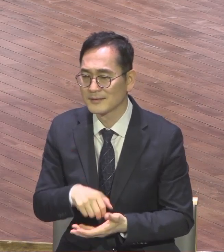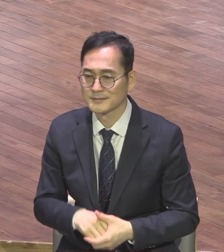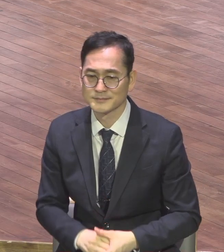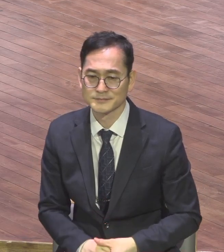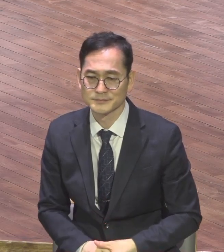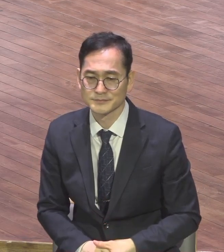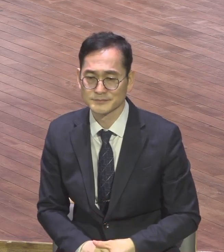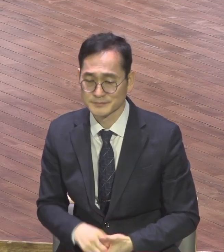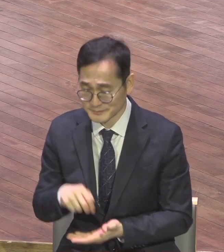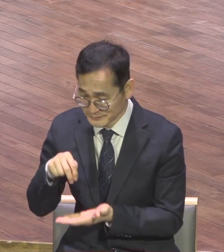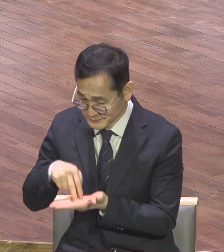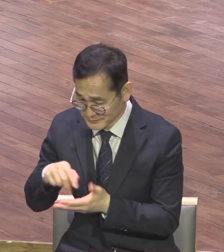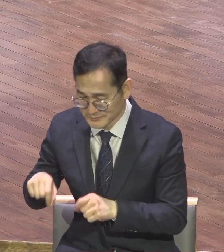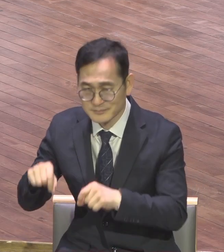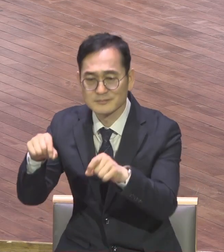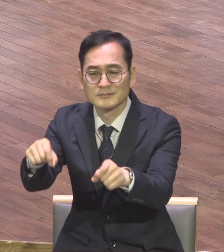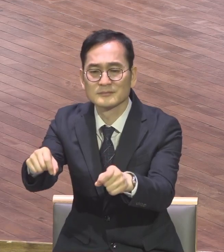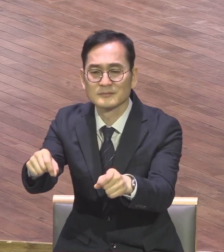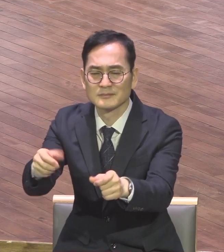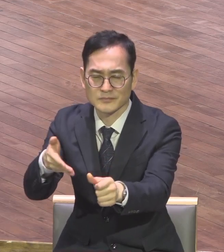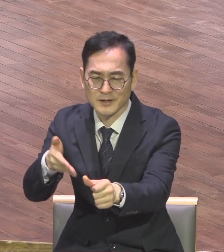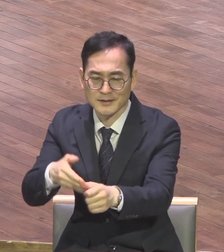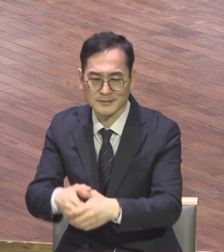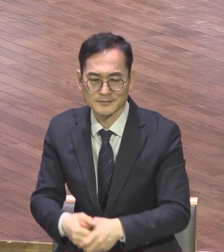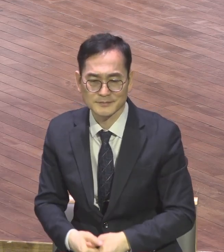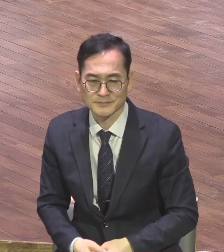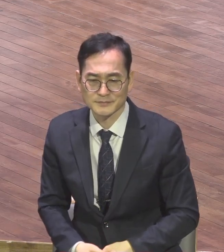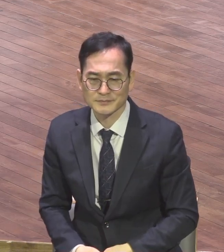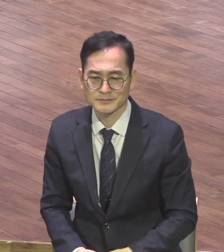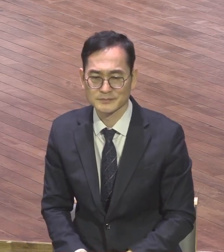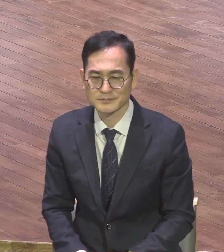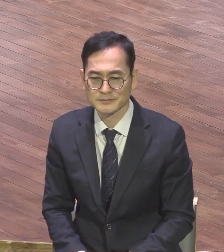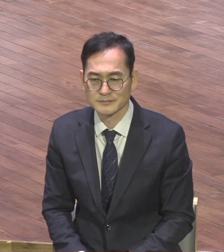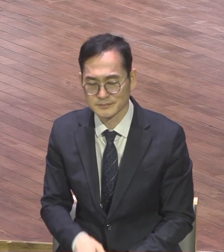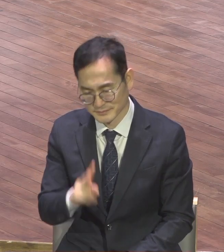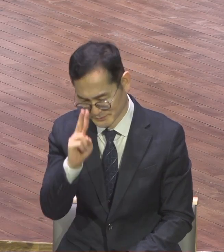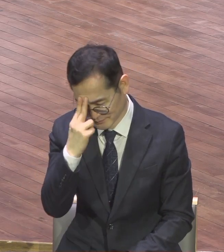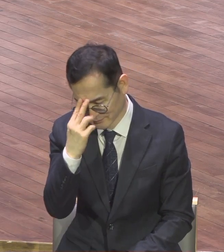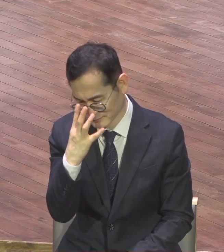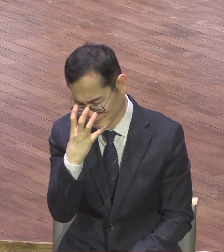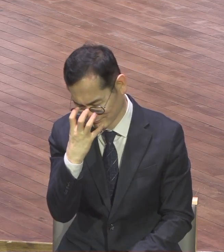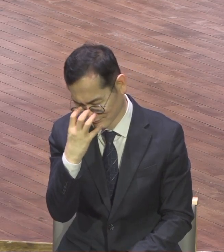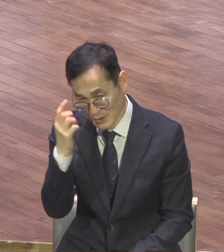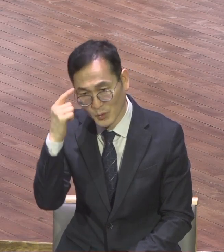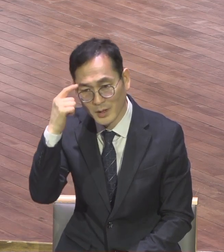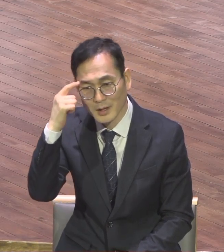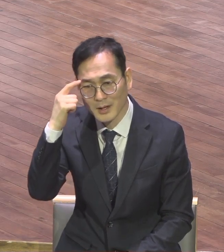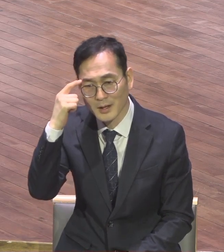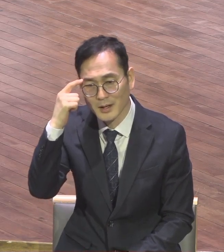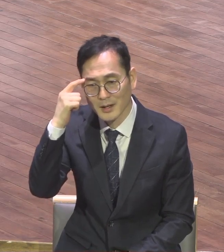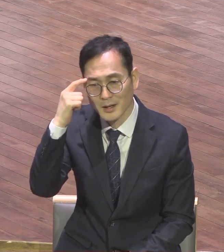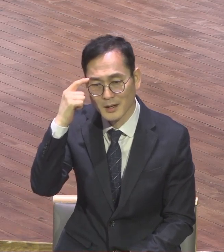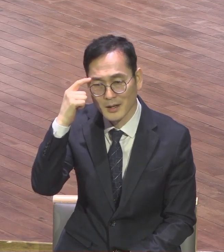이게 여러분이 되게 됩니다. 뭐가 그래 근심이 많고 얼굴이 심각합니까?